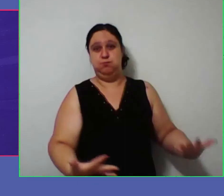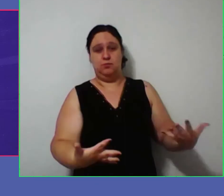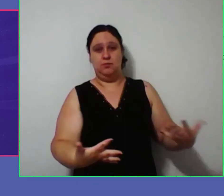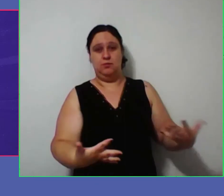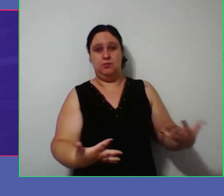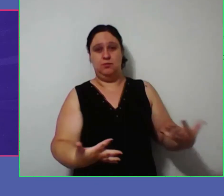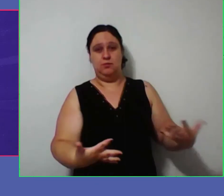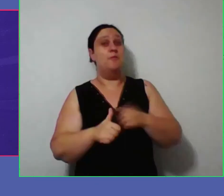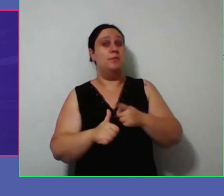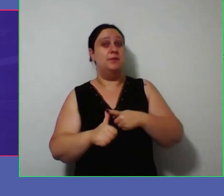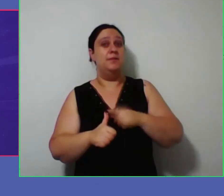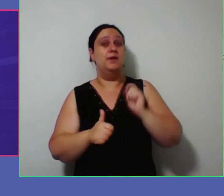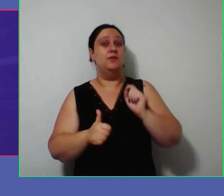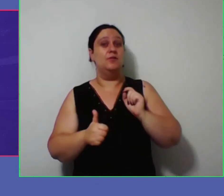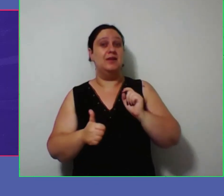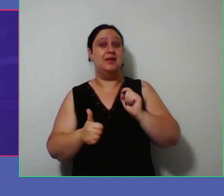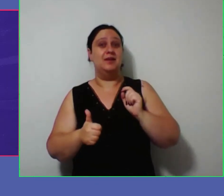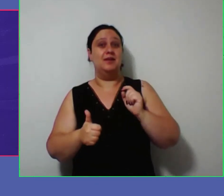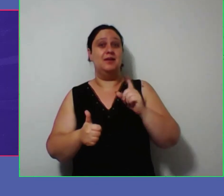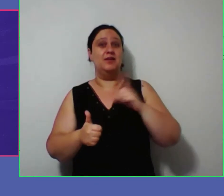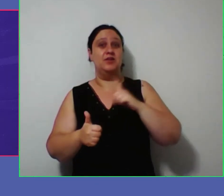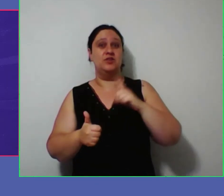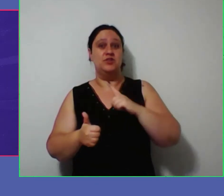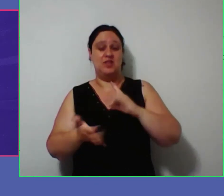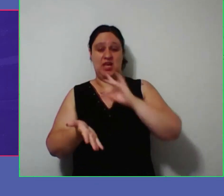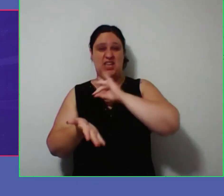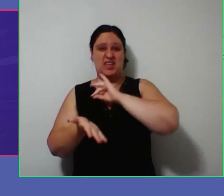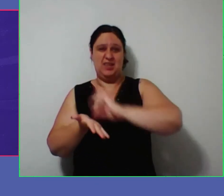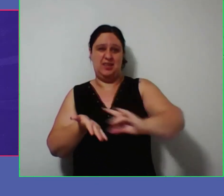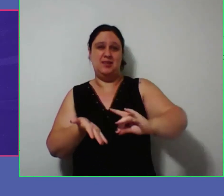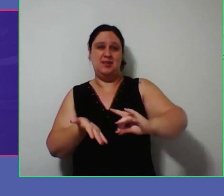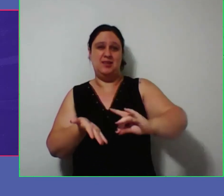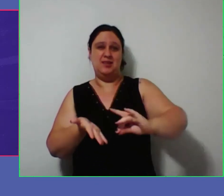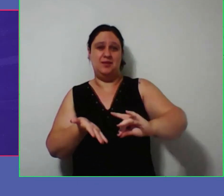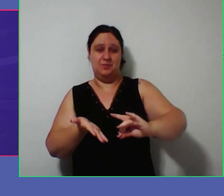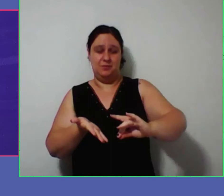edificação, essa inimizade já